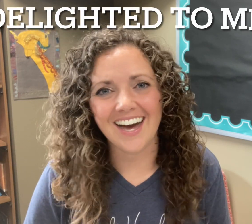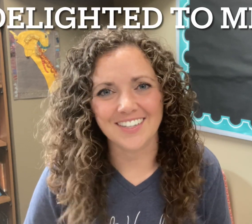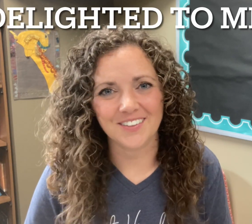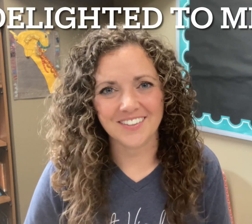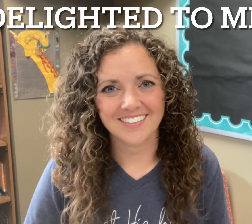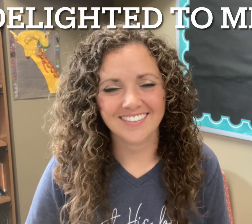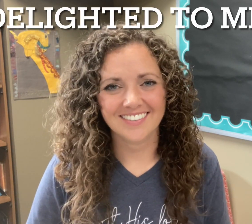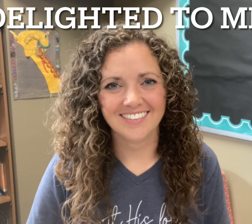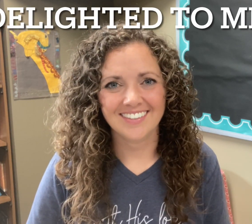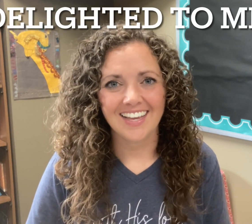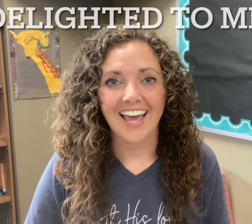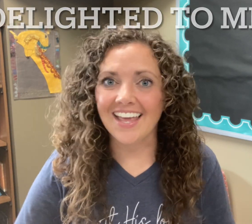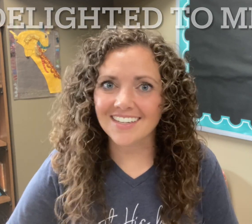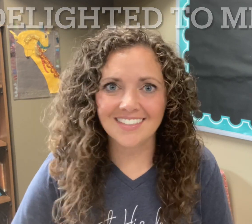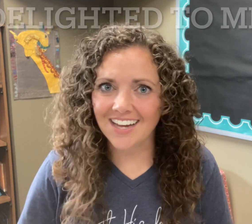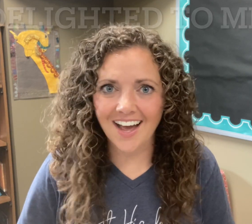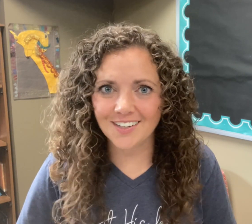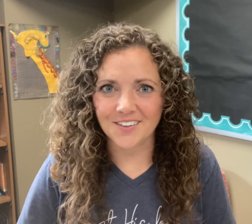Encantado. Encantado.